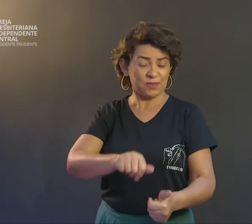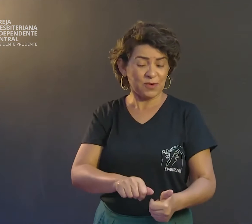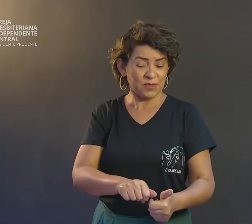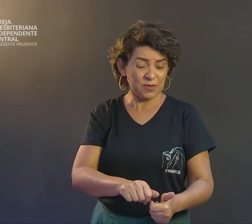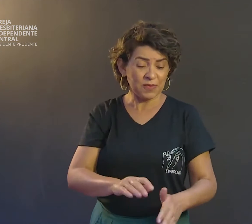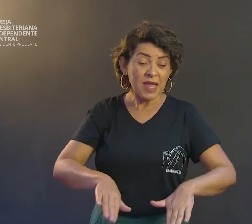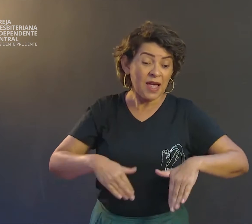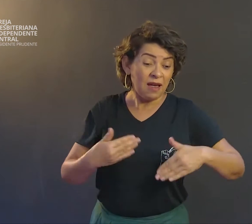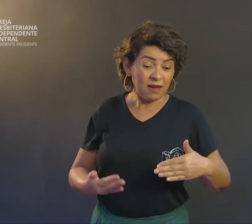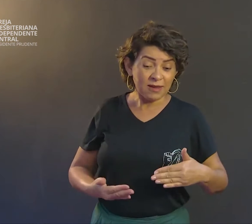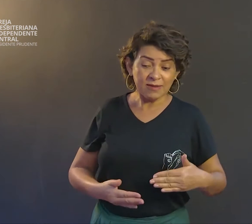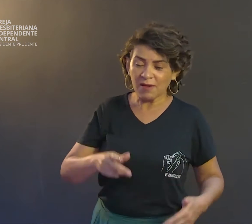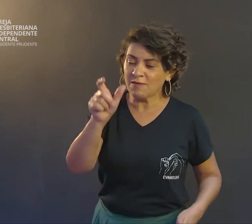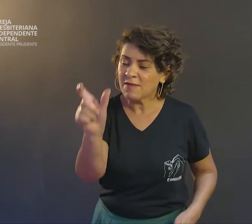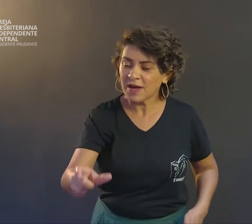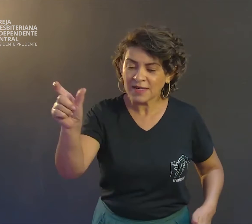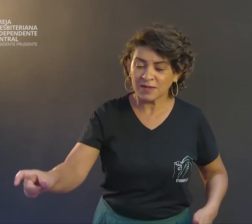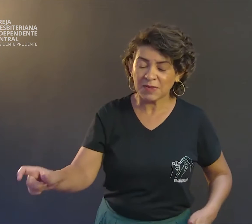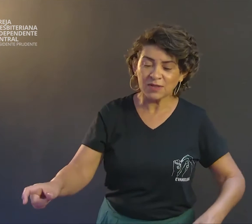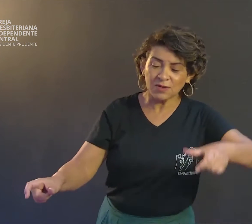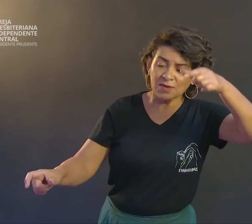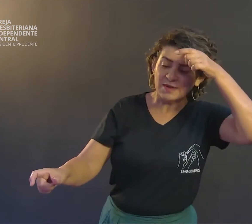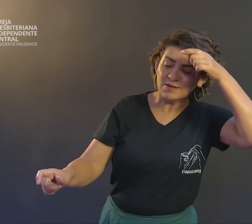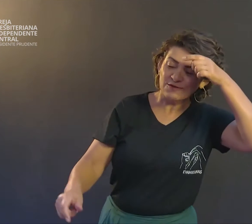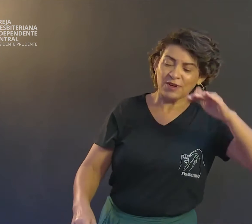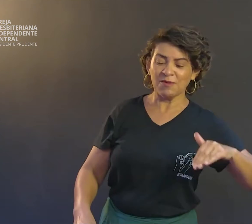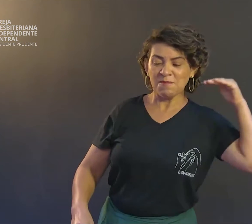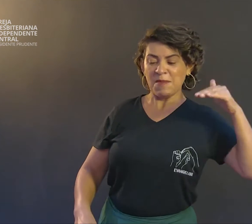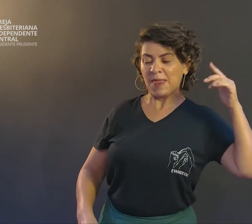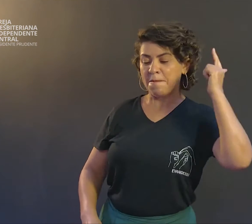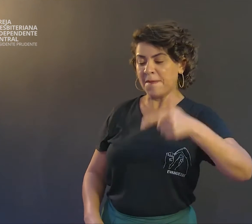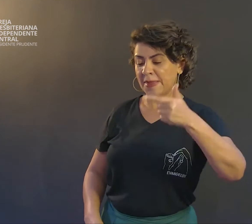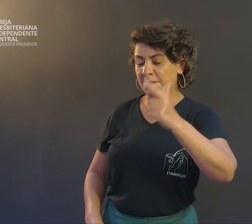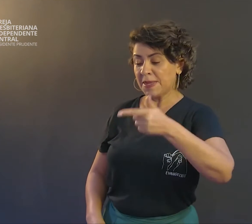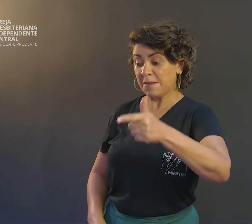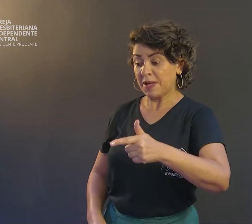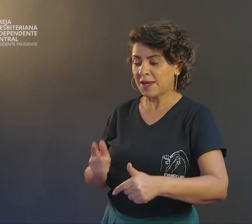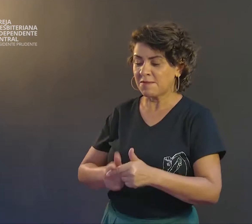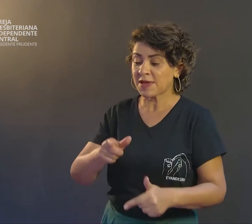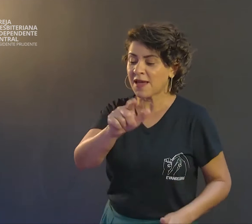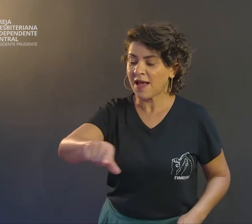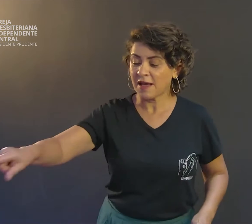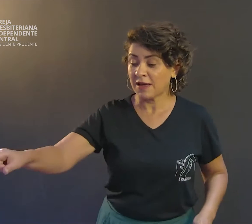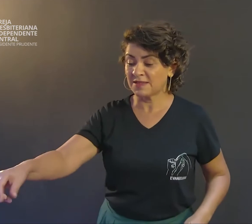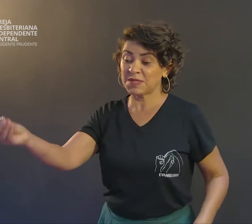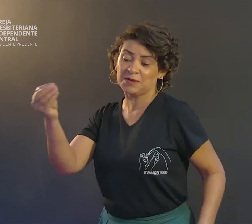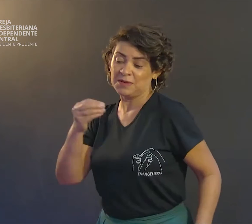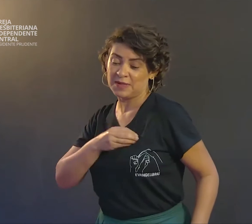pessoas por meio do pecado. Veja o que diz Efésios 4, 26 e